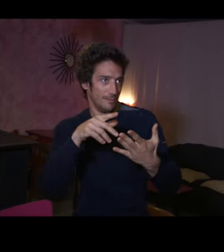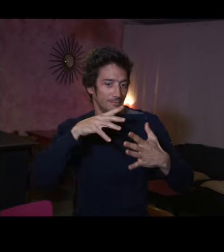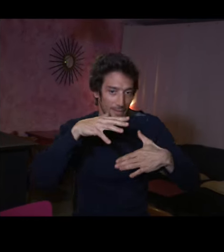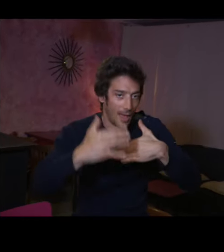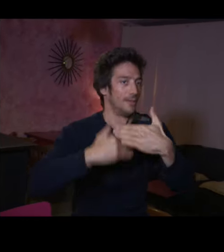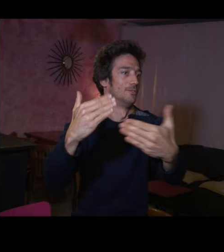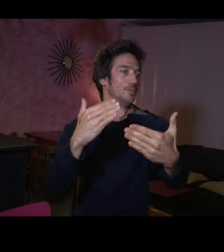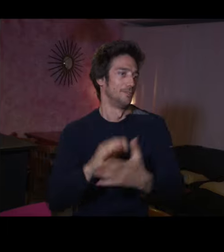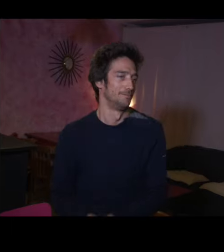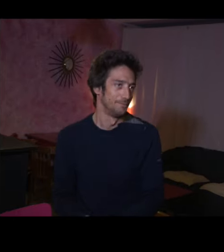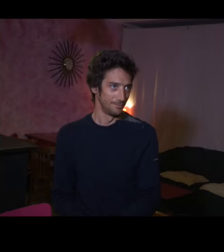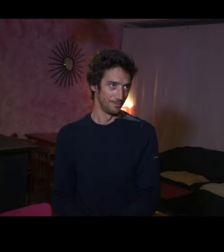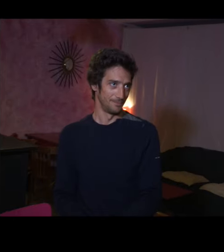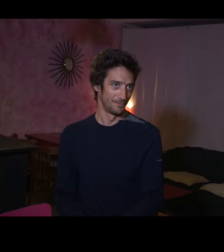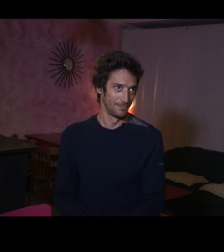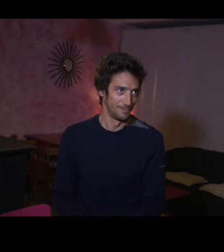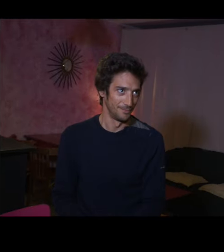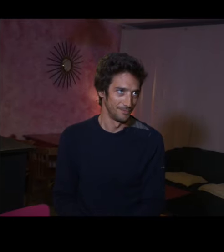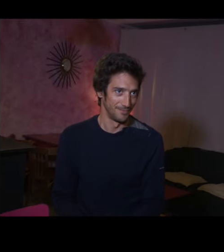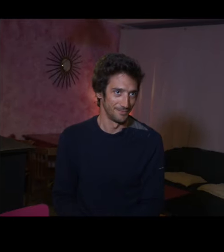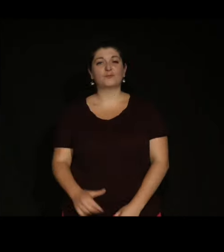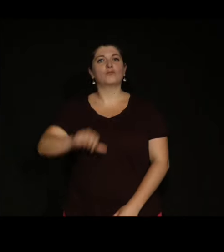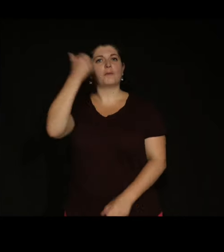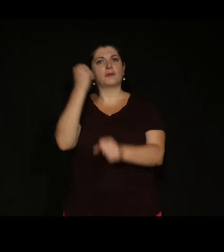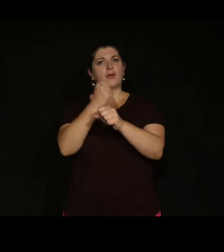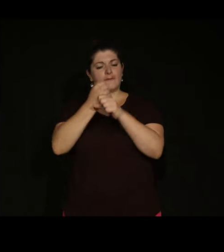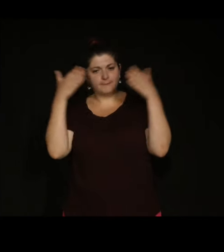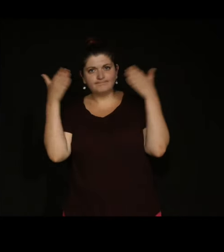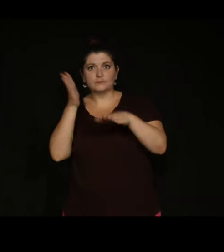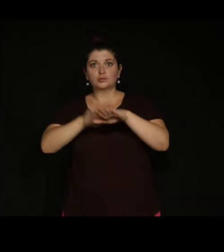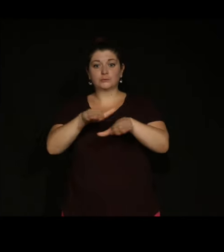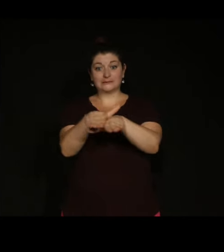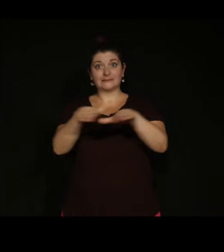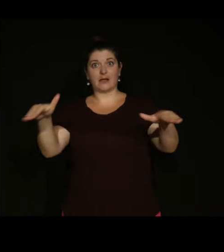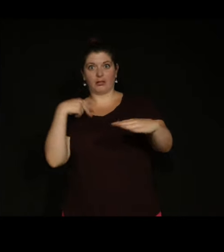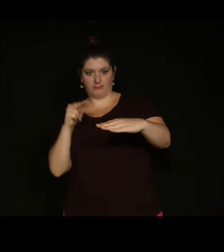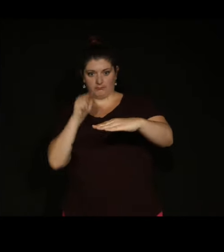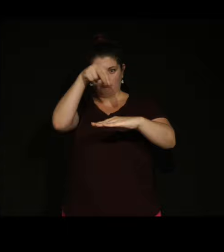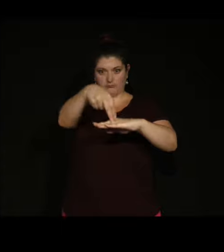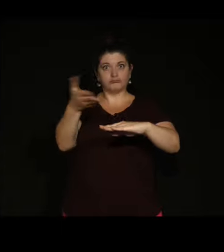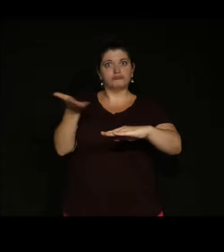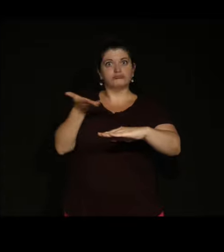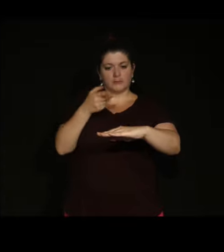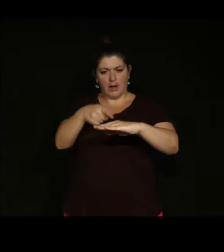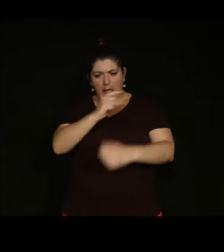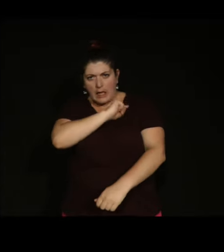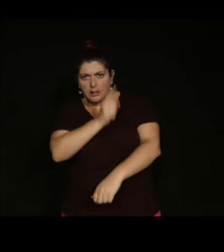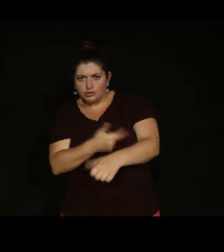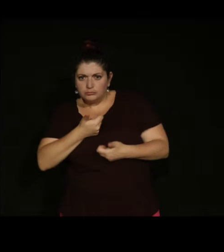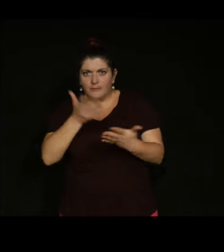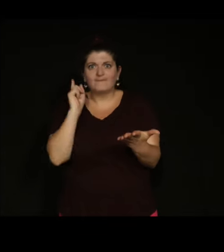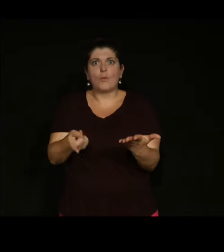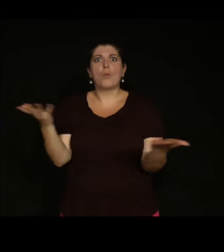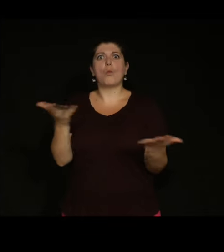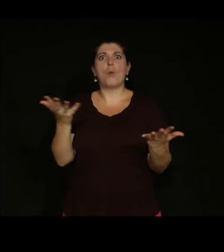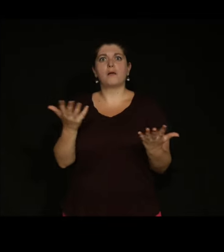et on essaie d'avancer ensemble. On a d'abord travaillé, qu'est-ce que c'est qu'être sur scène, l'énergie qu'on doit avoir sur